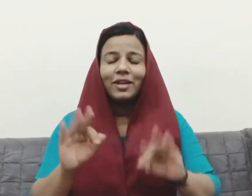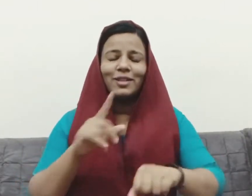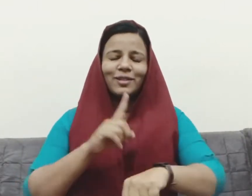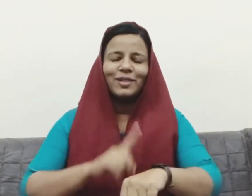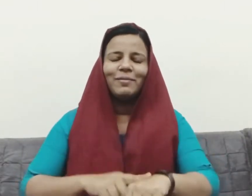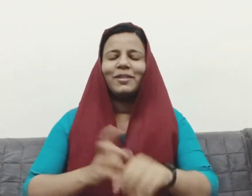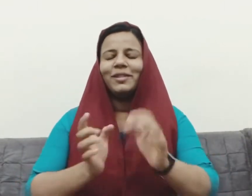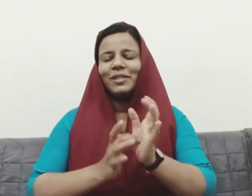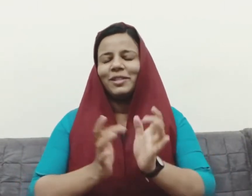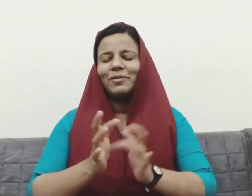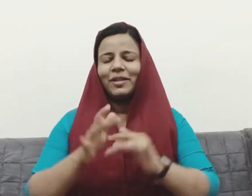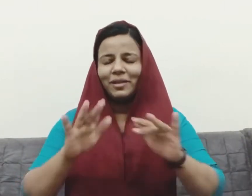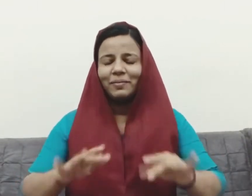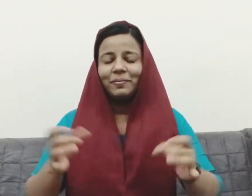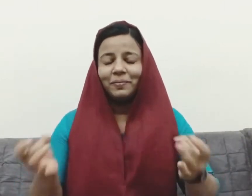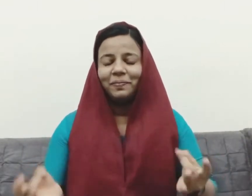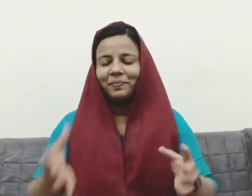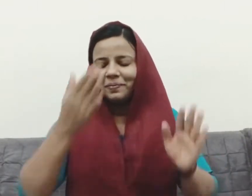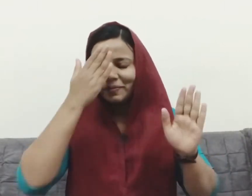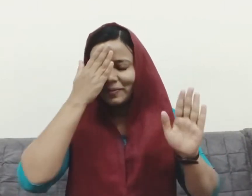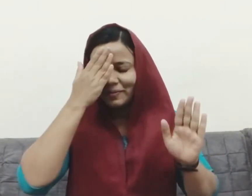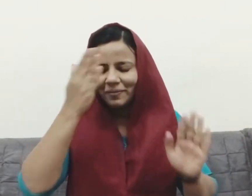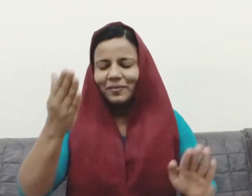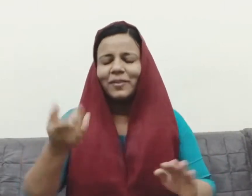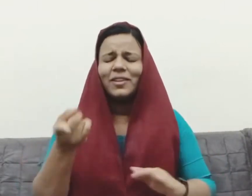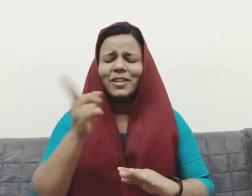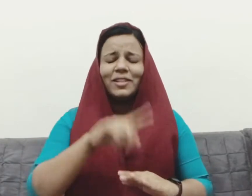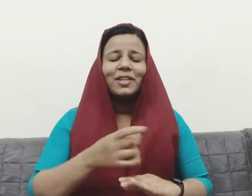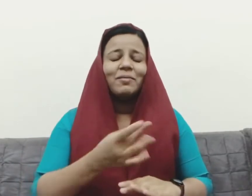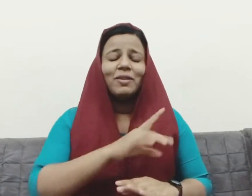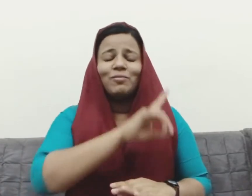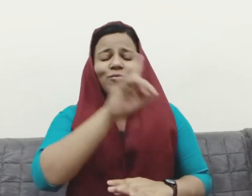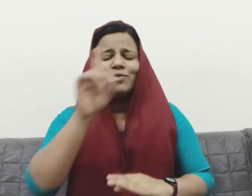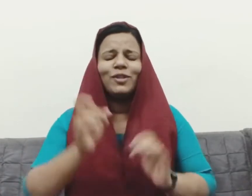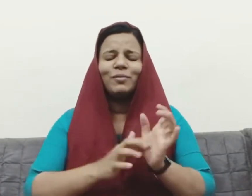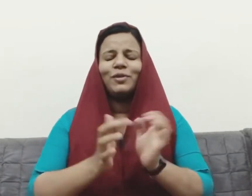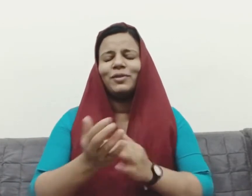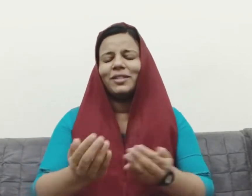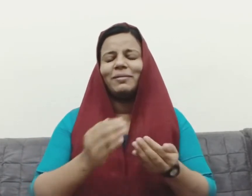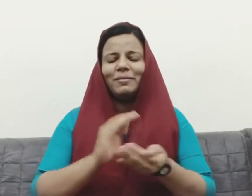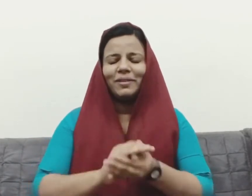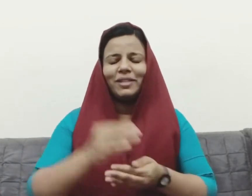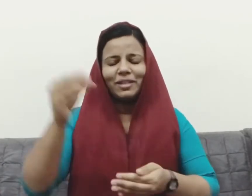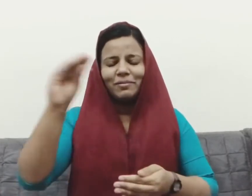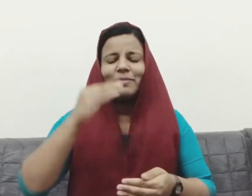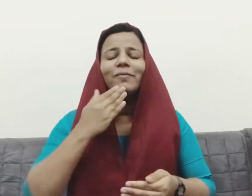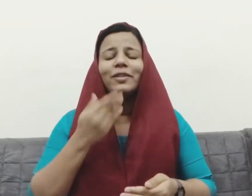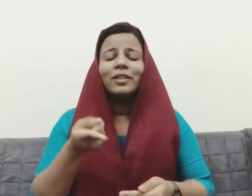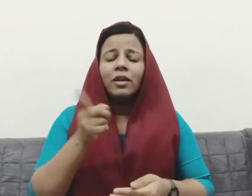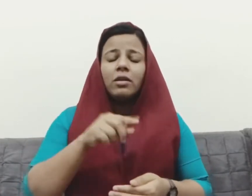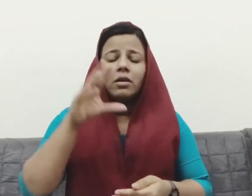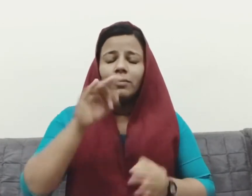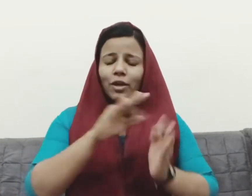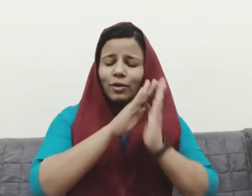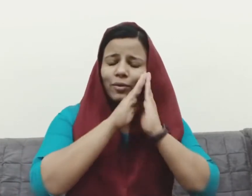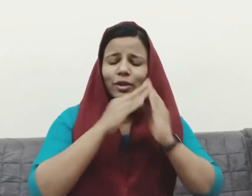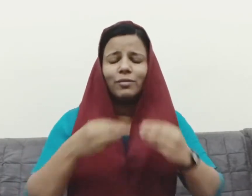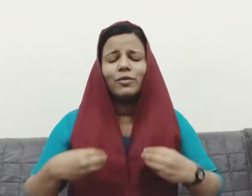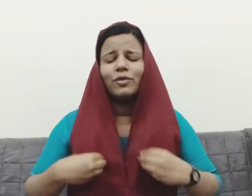നല്ല സമയത്തിനായിട്ട് ഞങ്ങൾ ഈ പ്രഭാതത്തിനായിട്ട് സ്തോത്രം പറയുക. കഴിഞ്ഞ പകൽക്കാലം മുഴുവൻ ഞങ്ങളെ കാത്തുപരിപാലിച്ച കൃപകൾക്ക് നന്ദി. രാത്രി ഞങ്ങൾക്ക് തന്ന നല്ല ഉറക്കത്തിന്